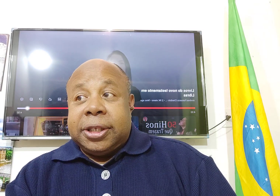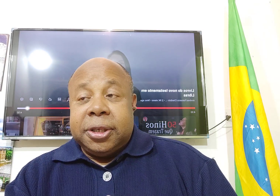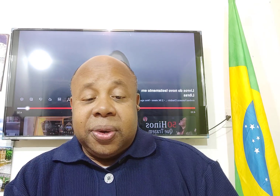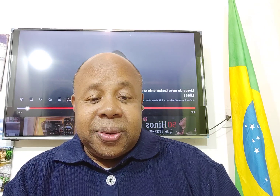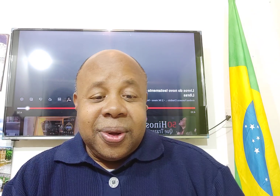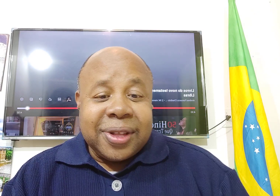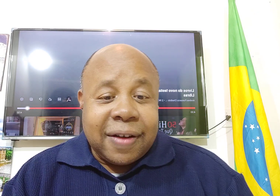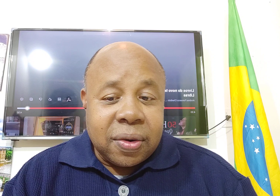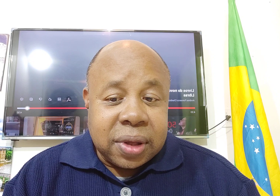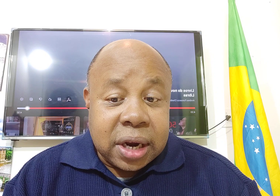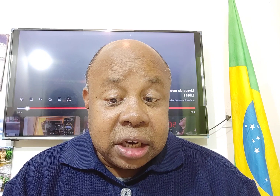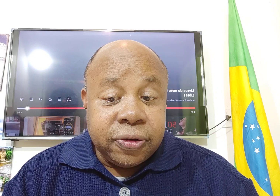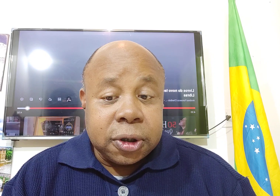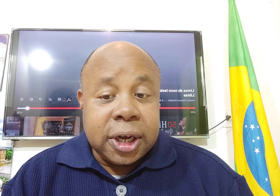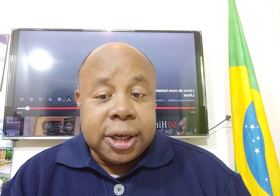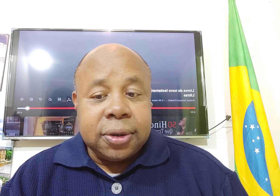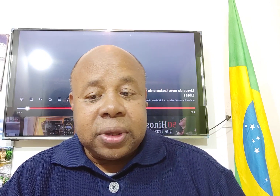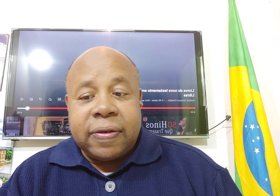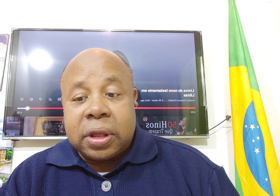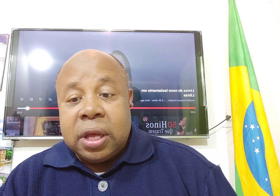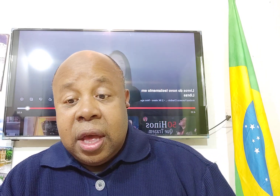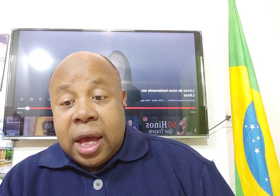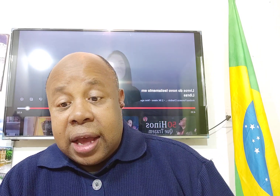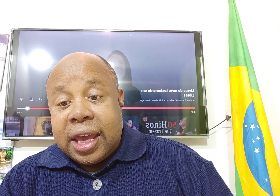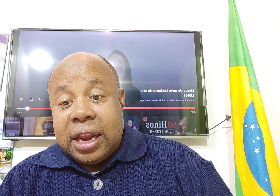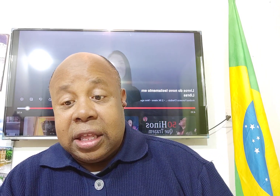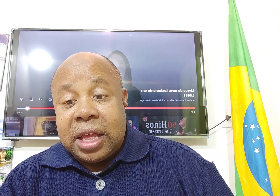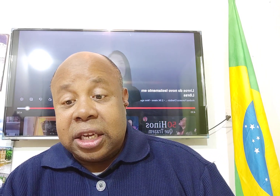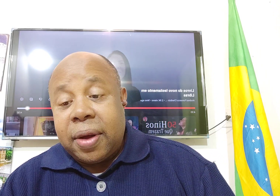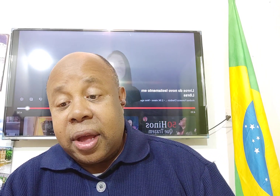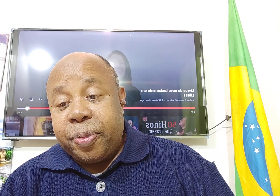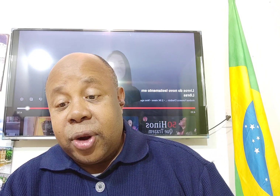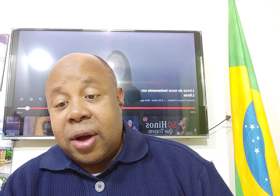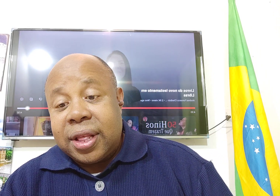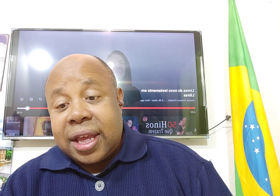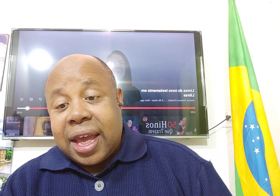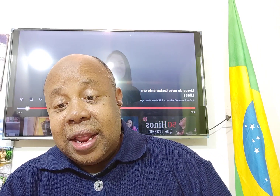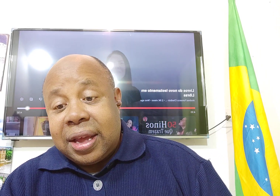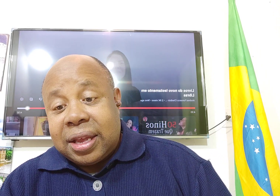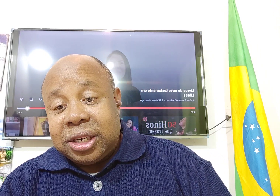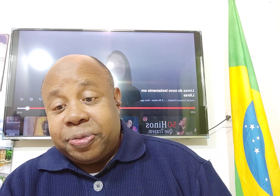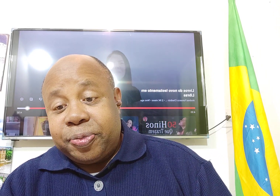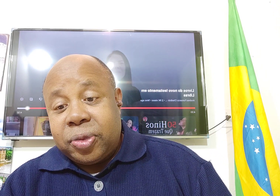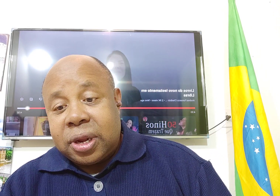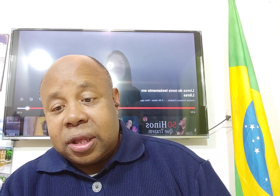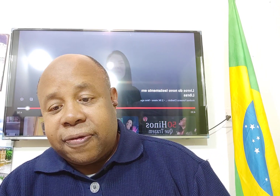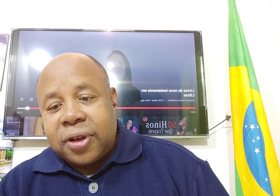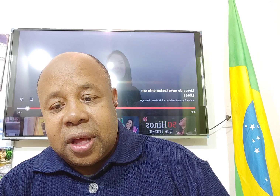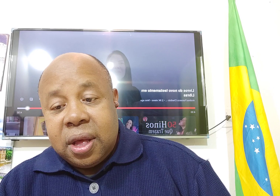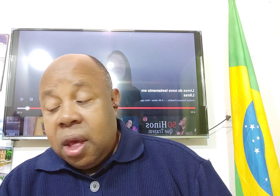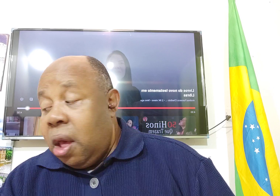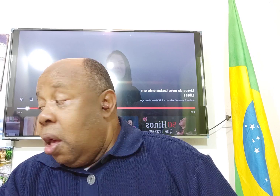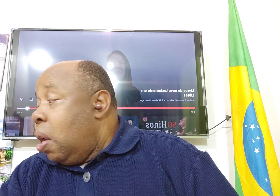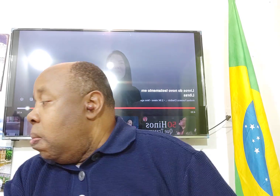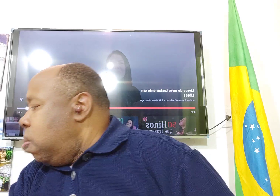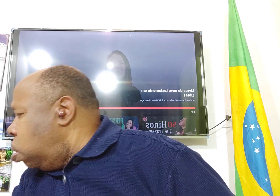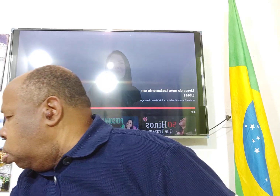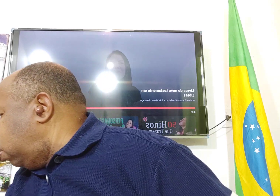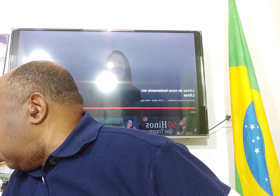Mas eu estava com saudade de vocês. Eu tava, a Kelly, acho que ela repor a aula da Kelly, né? Que terça-feira.